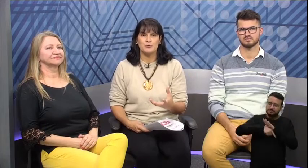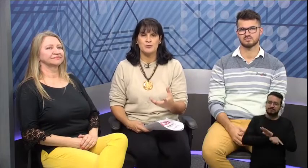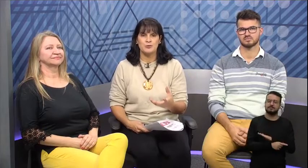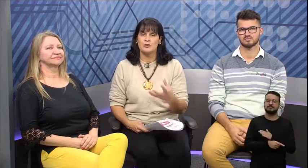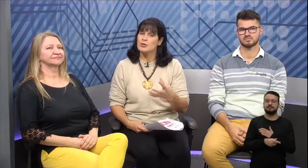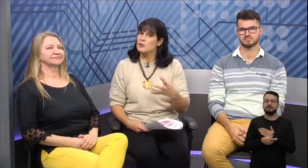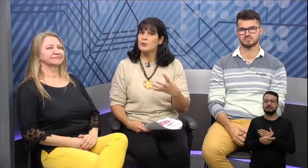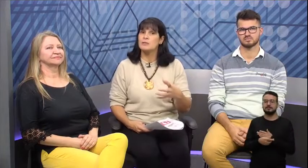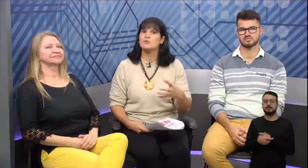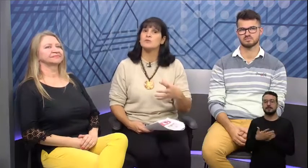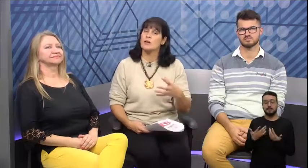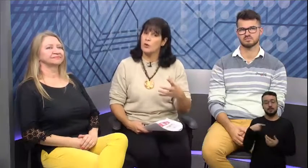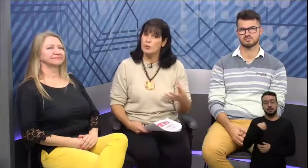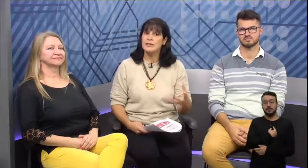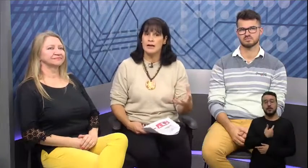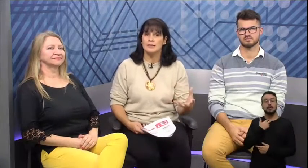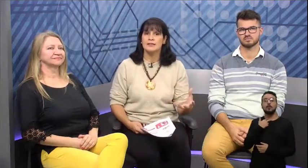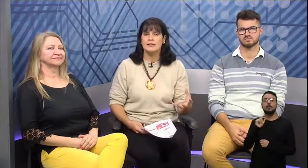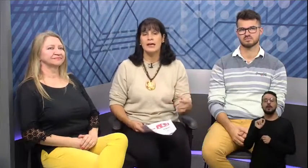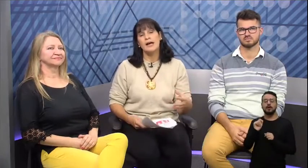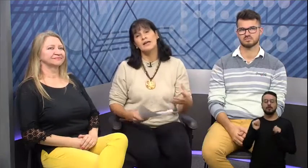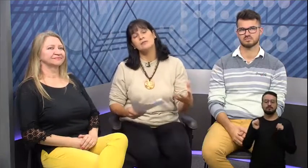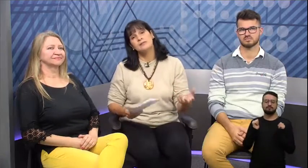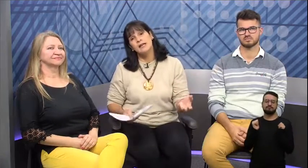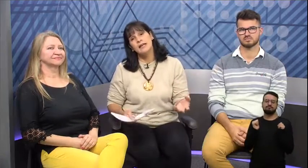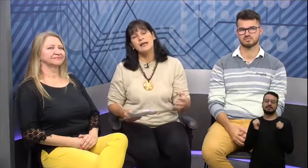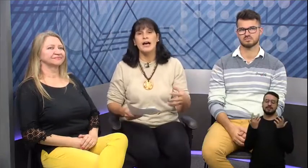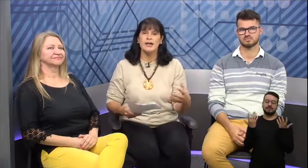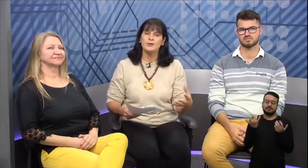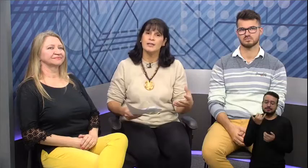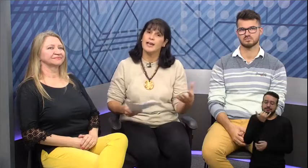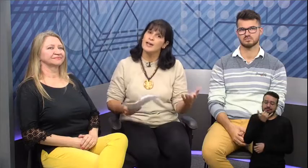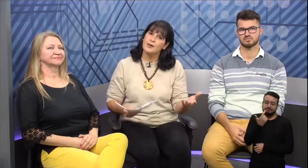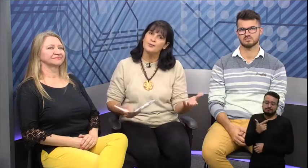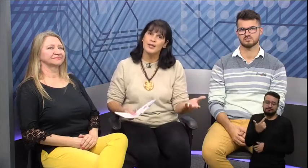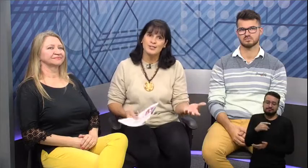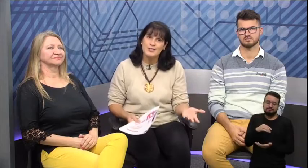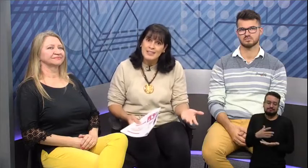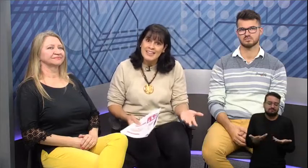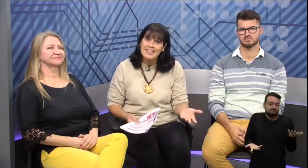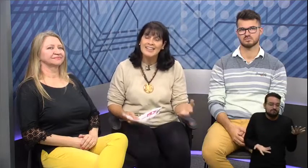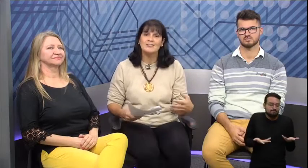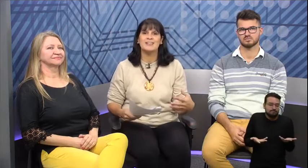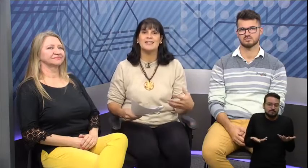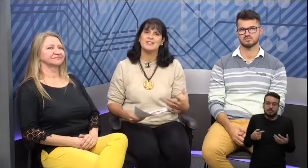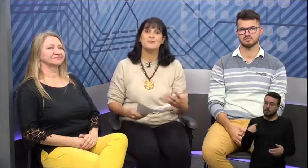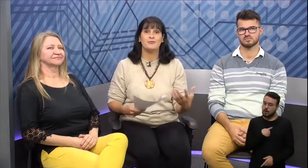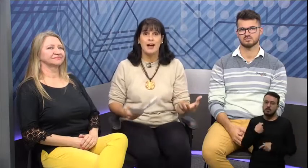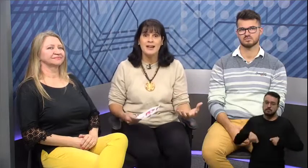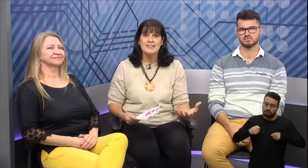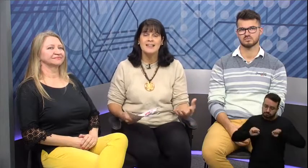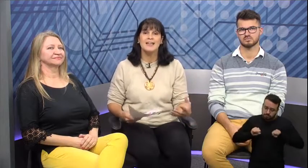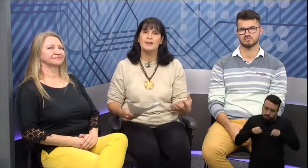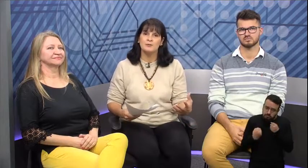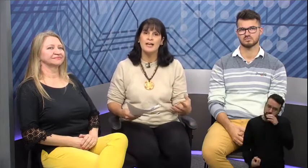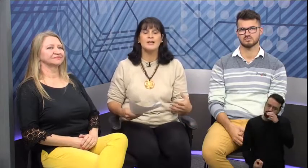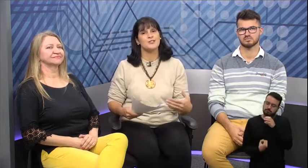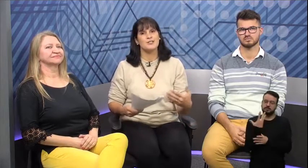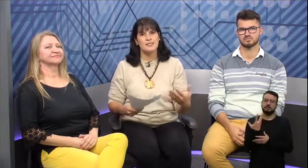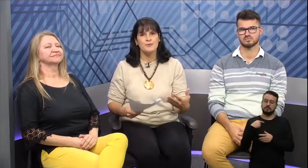surdo. Então, nós não podemos nos acomodar, né? Não tem. Não tem, a gente cria, não tem, a gente faz, não tem, a gente